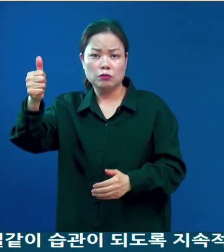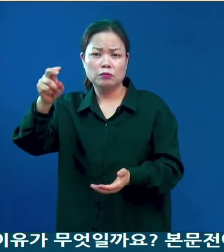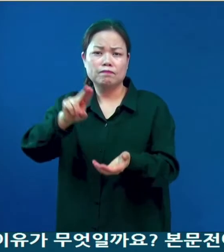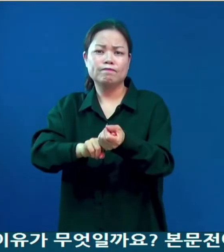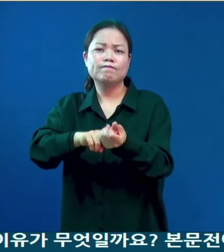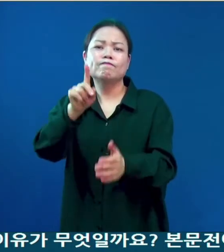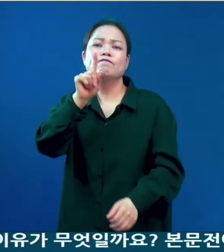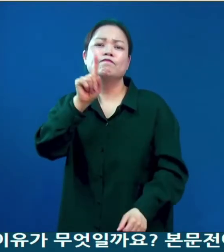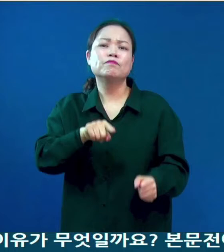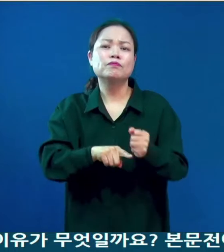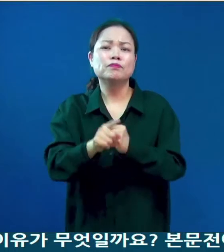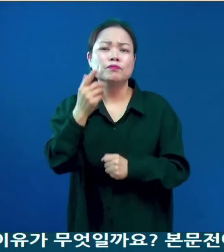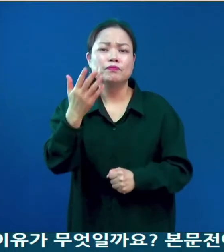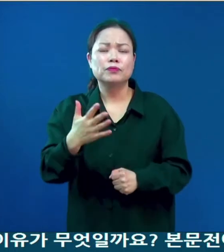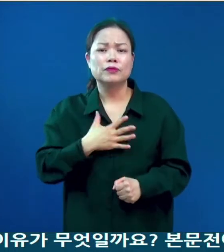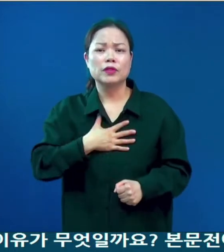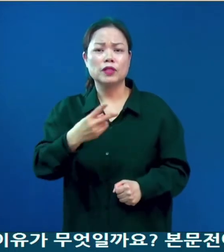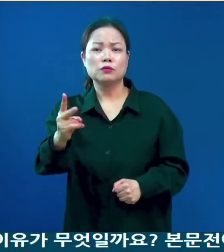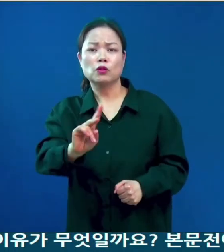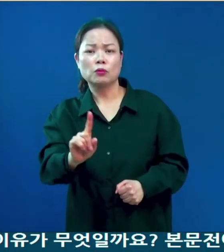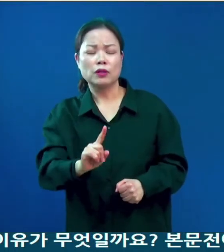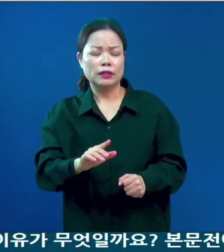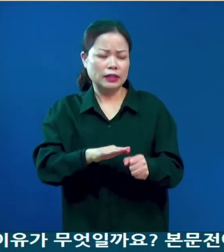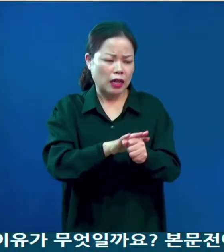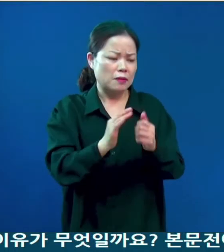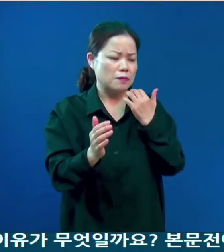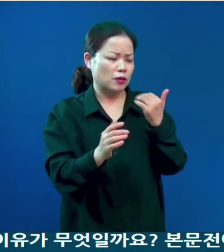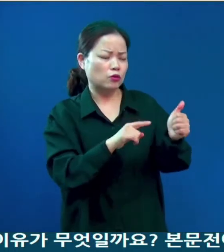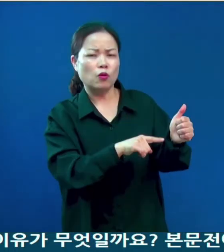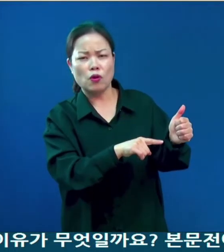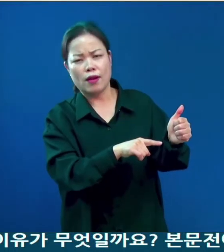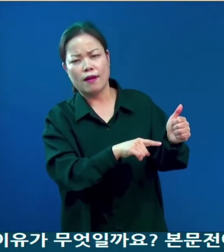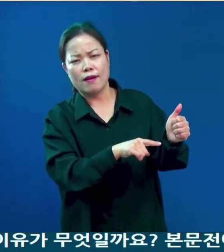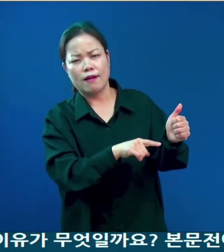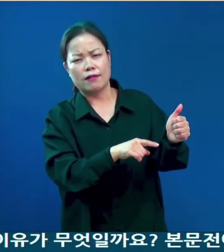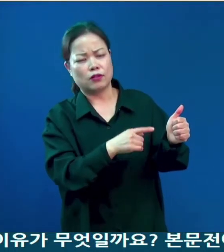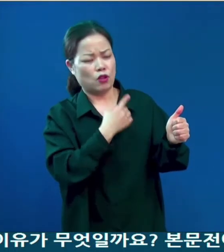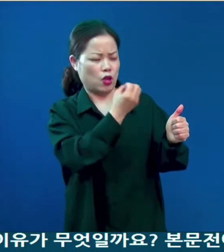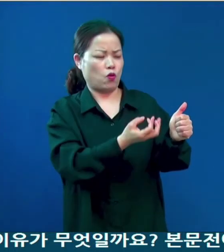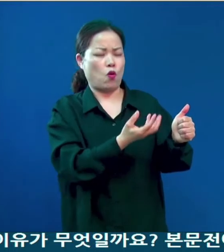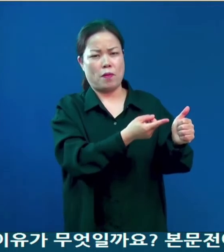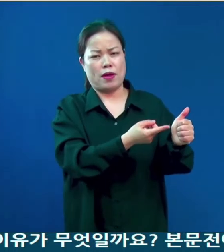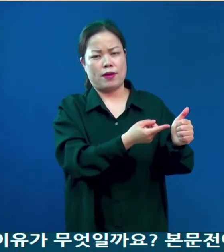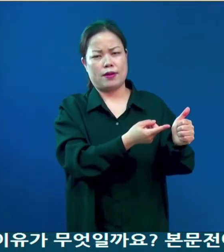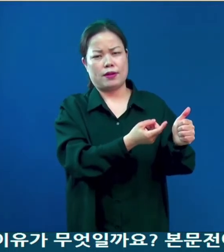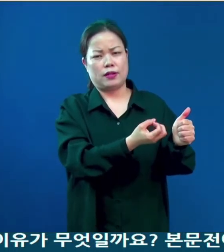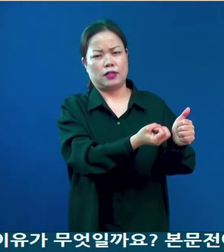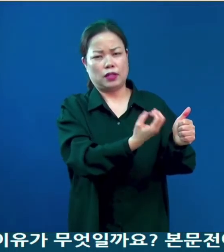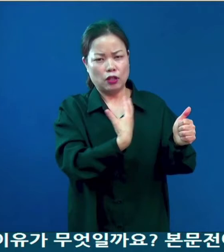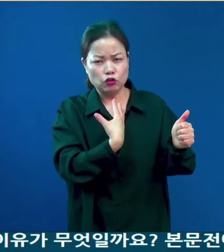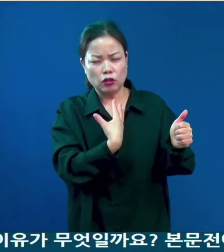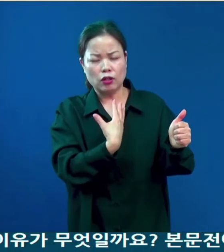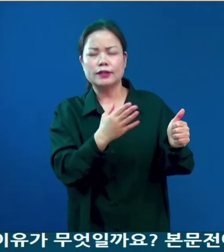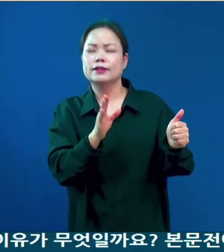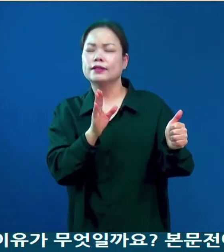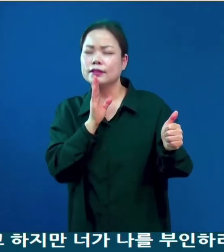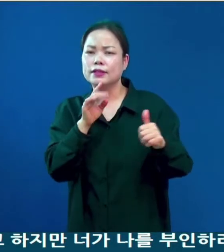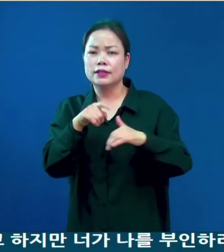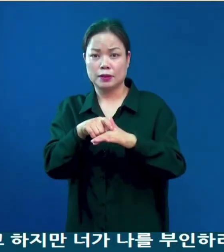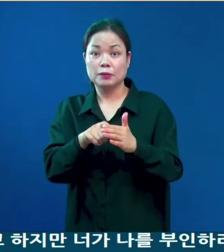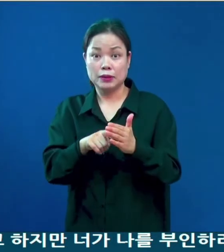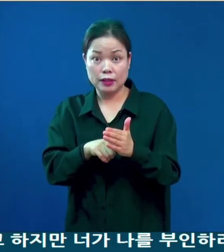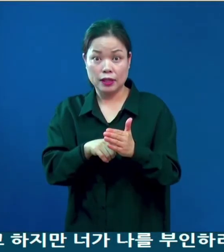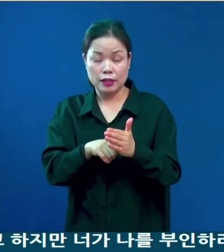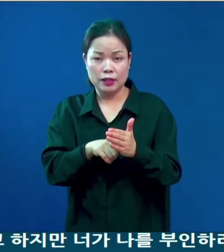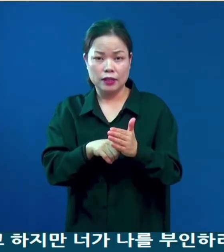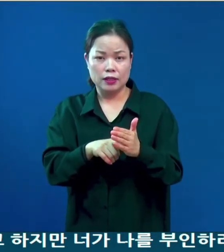무엇일까요? 사랑하는 베드로야, 너의 그 고백, 그 진심인 거 안다. 전 사실 묵상할